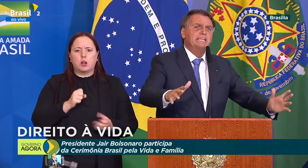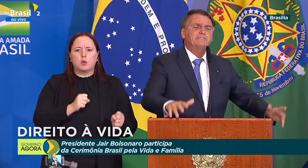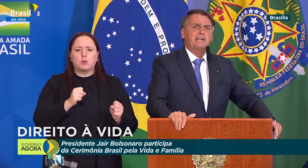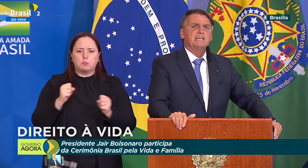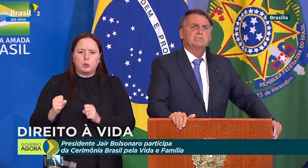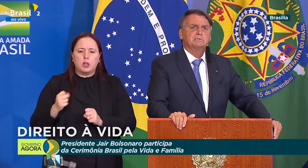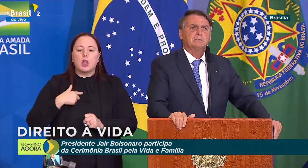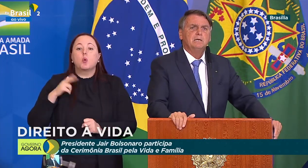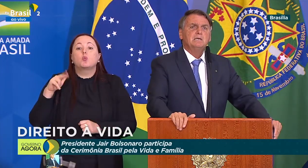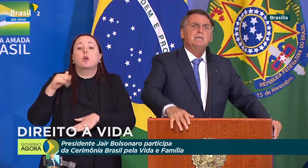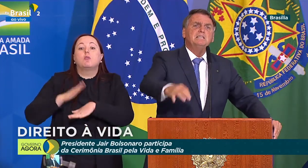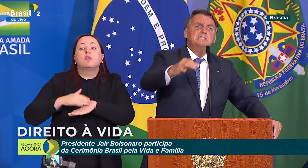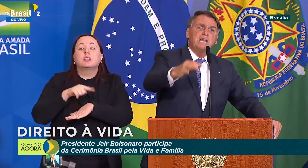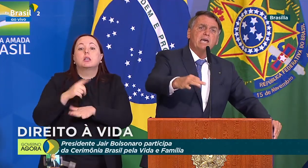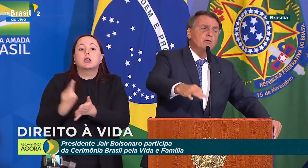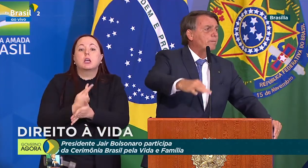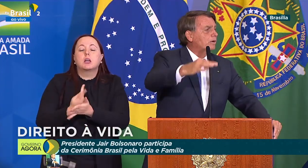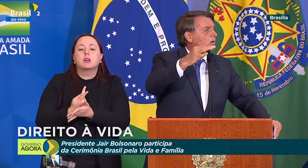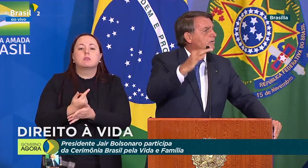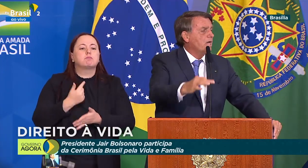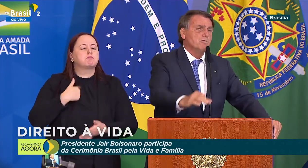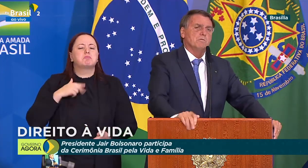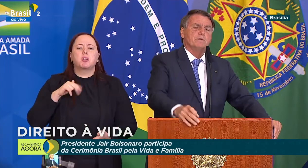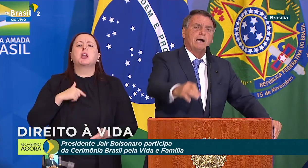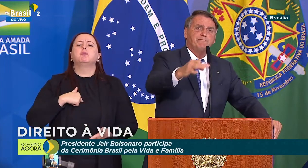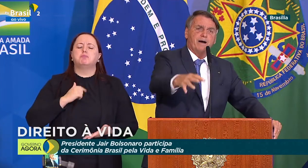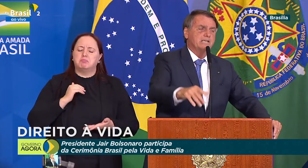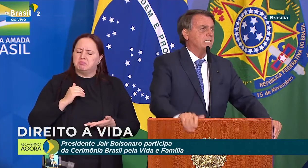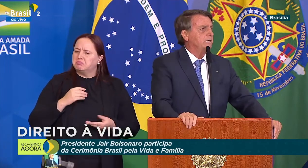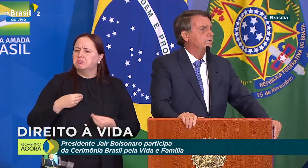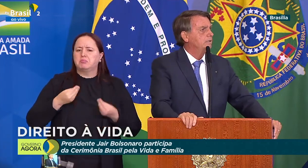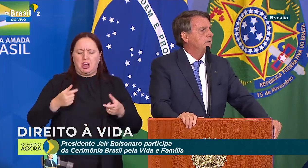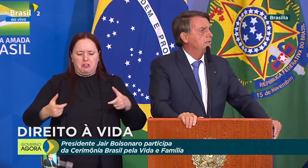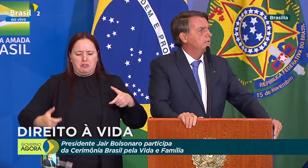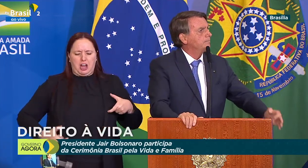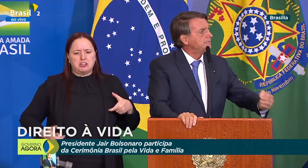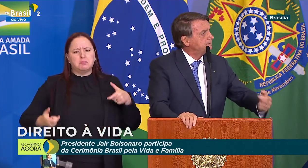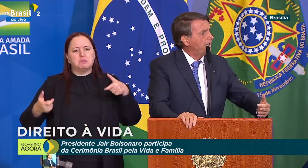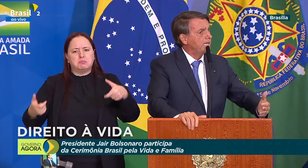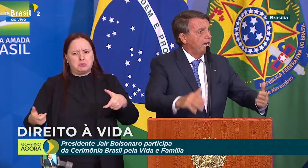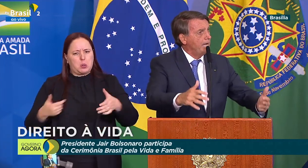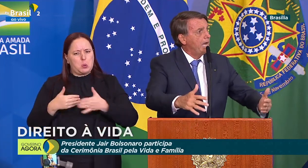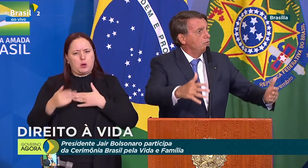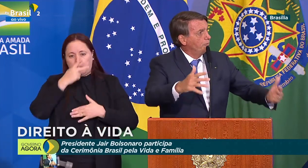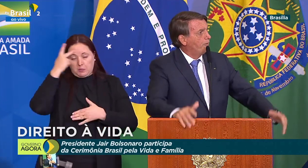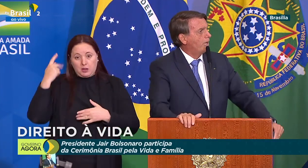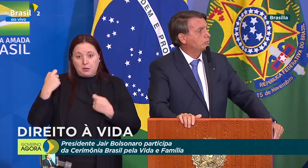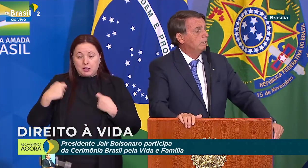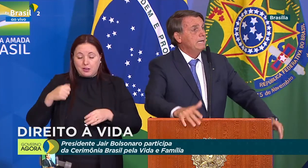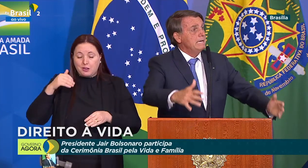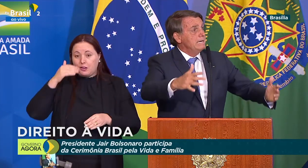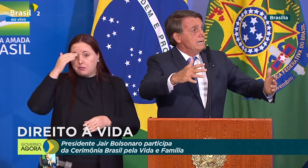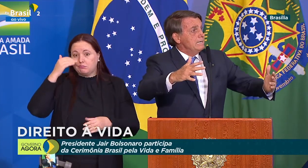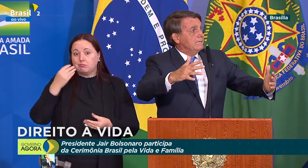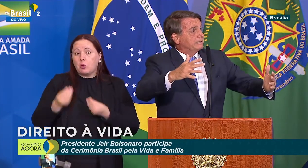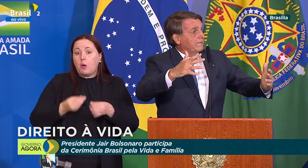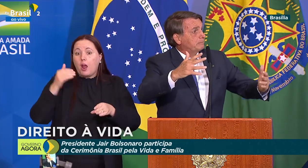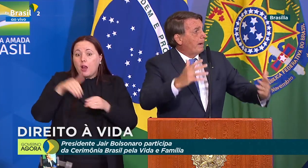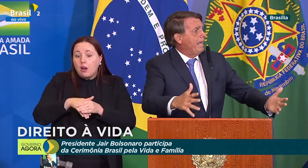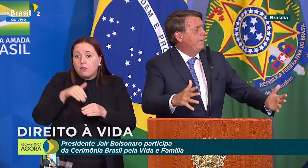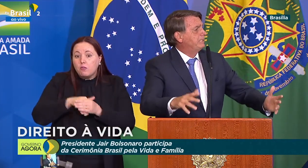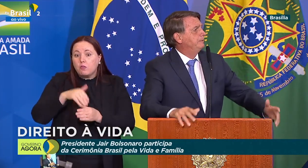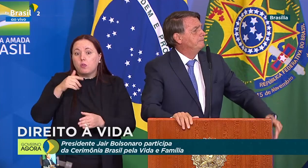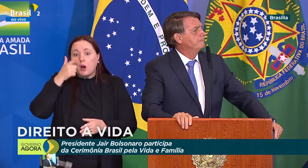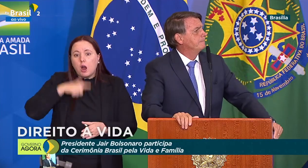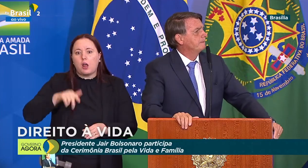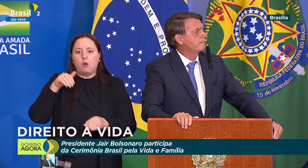jamais para isso entrego para qualquer um a faixa mas tem que ganhar no voto